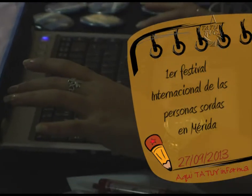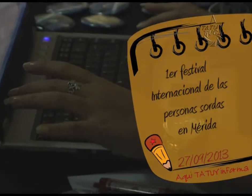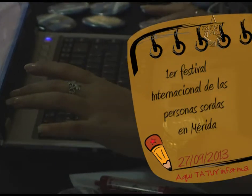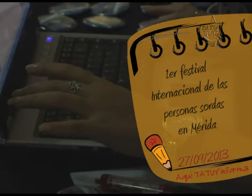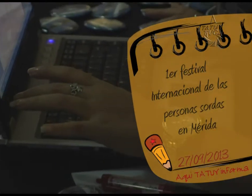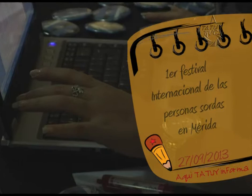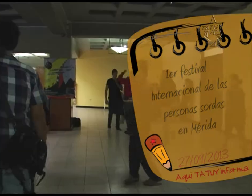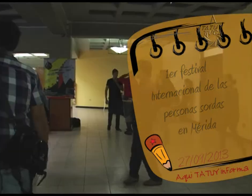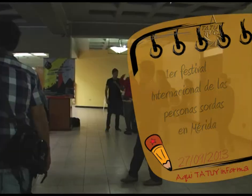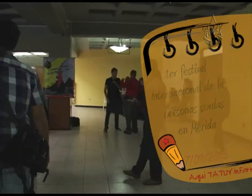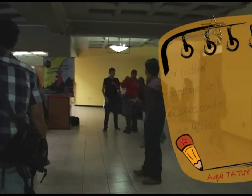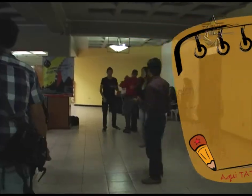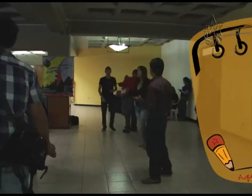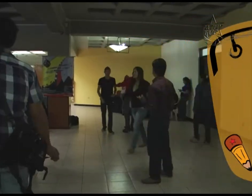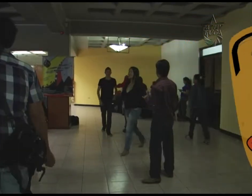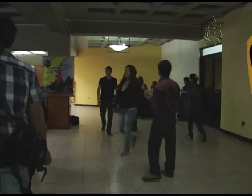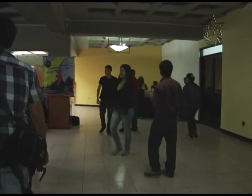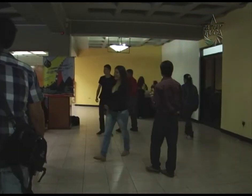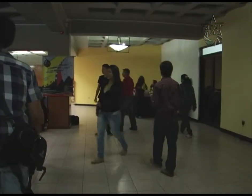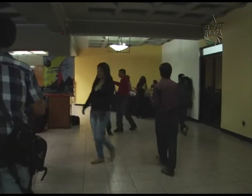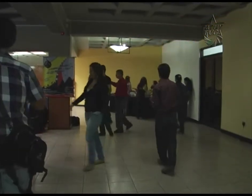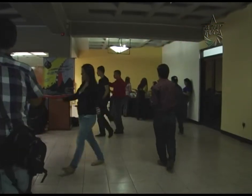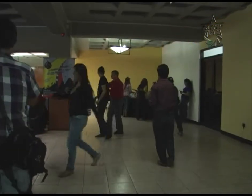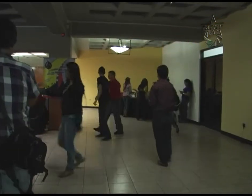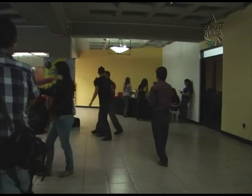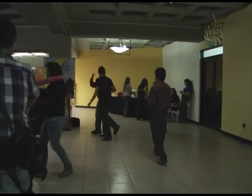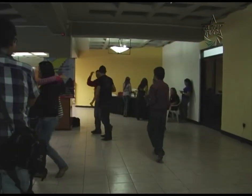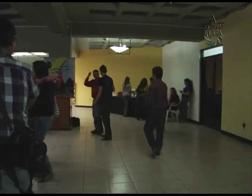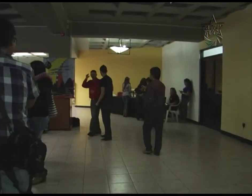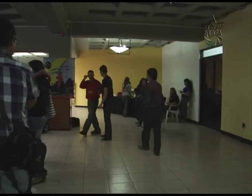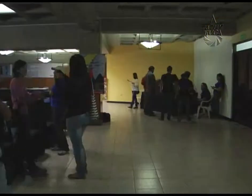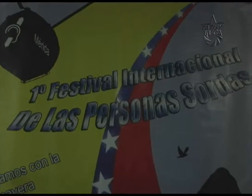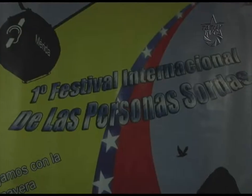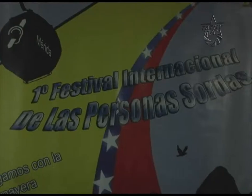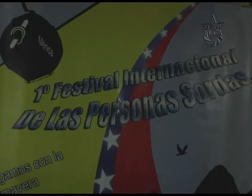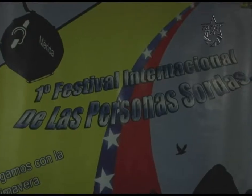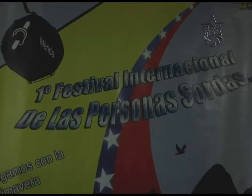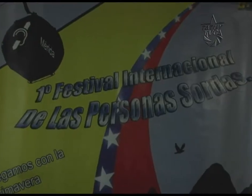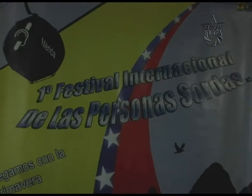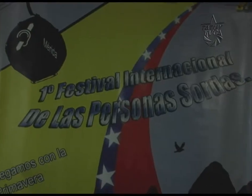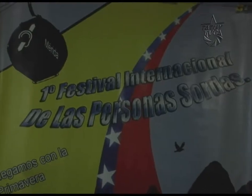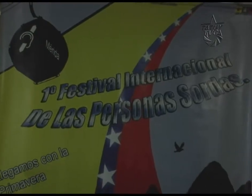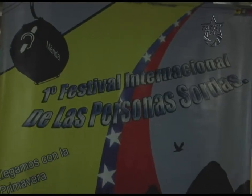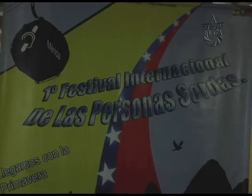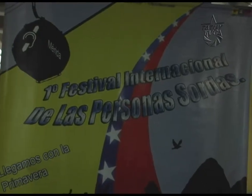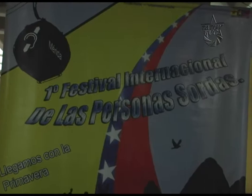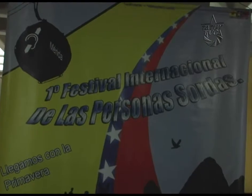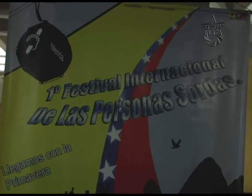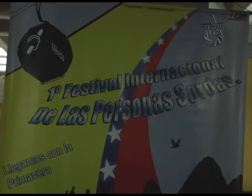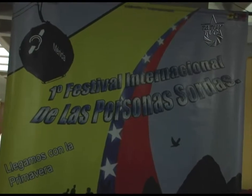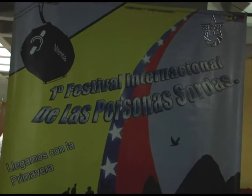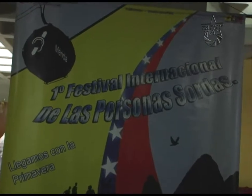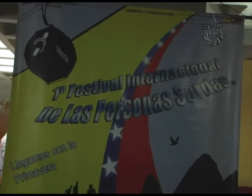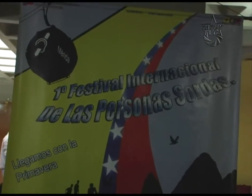las Personas Sordas, buscando, a través de charlas, conferencias y exposiciones, dar a conocer el talento